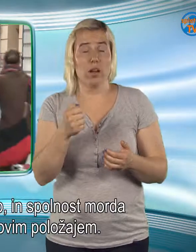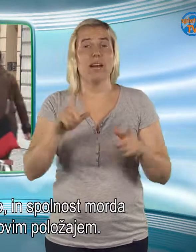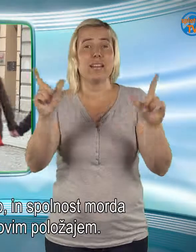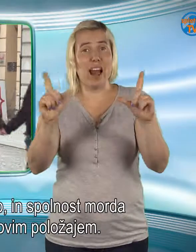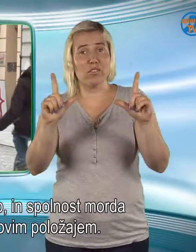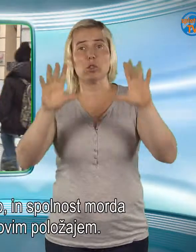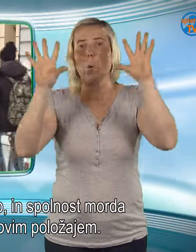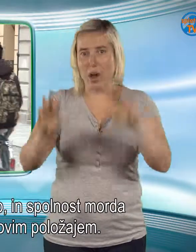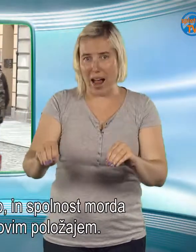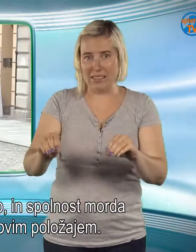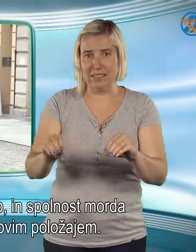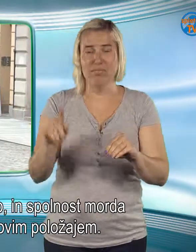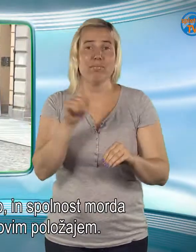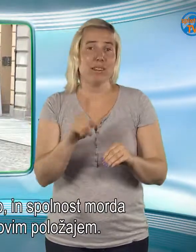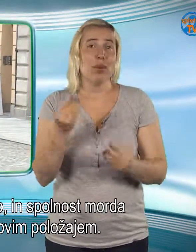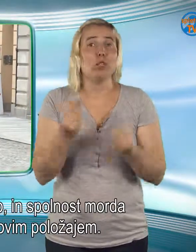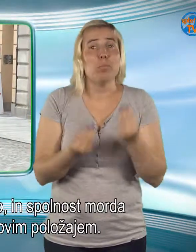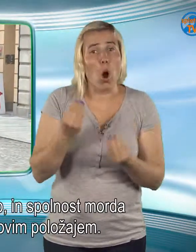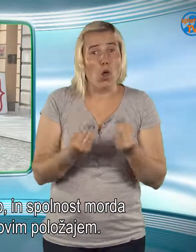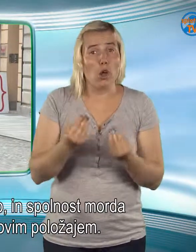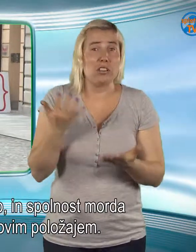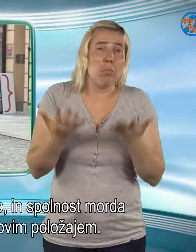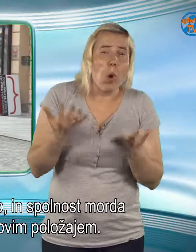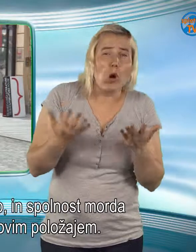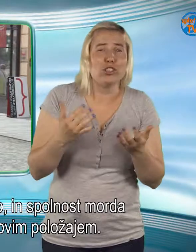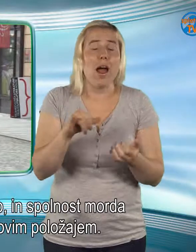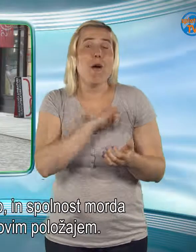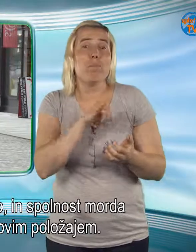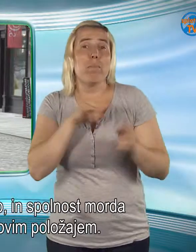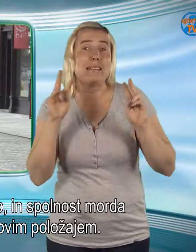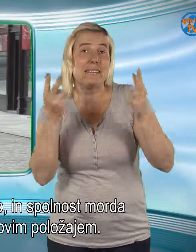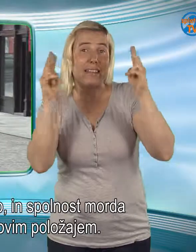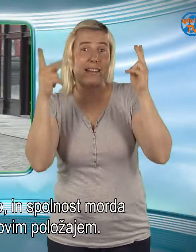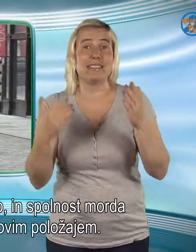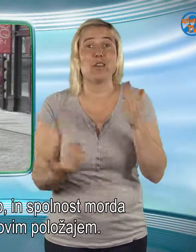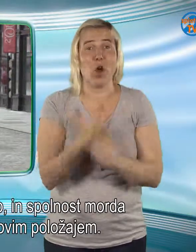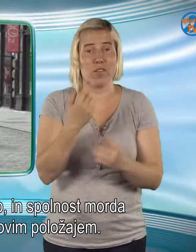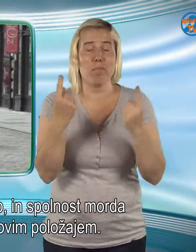in televizijo, in spolnost morda popestrita z novim položajem.